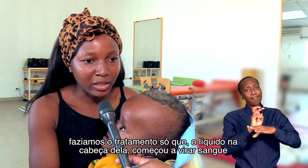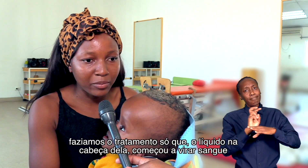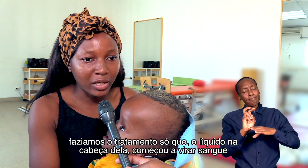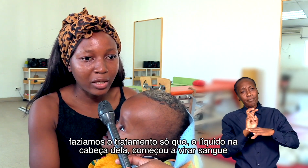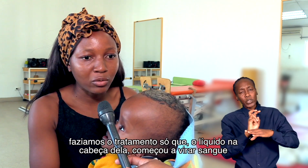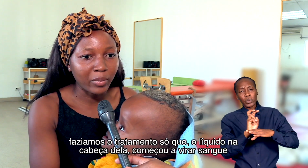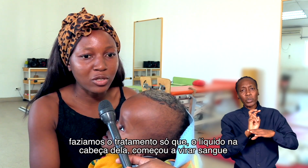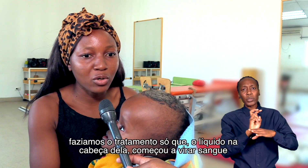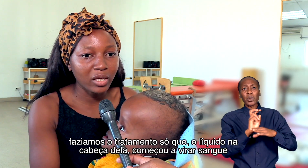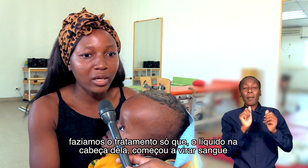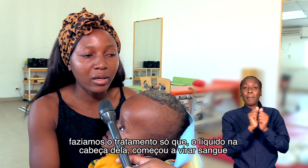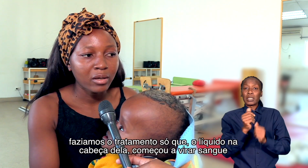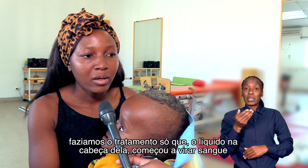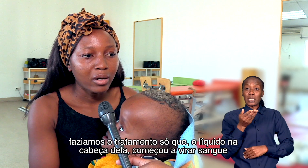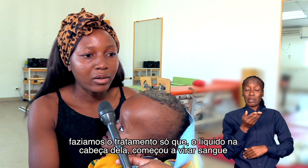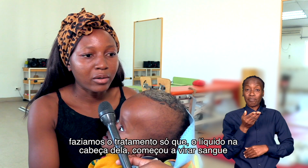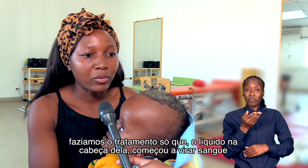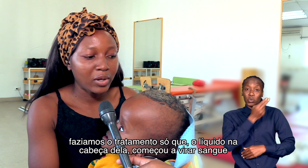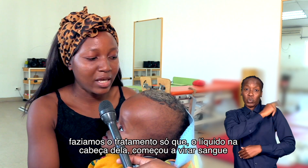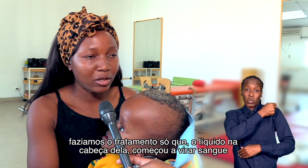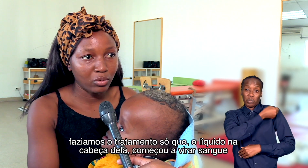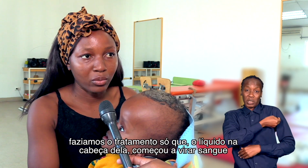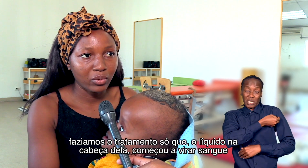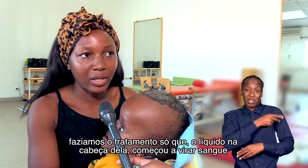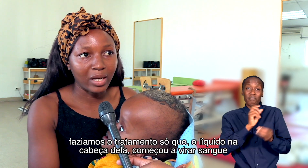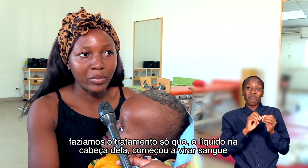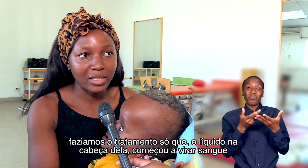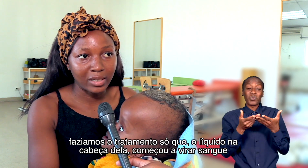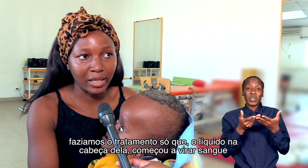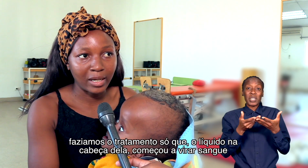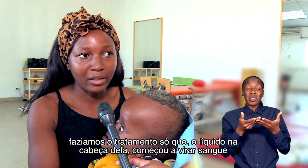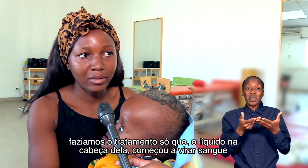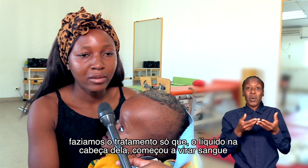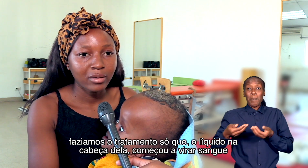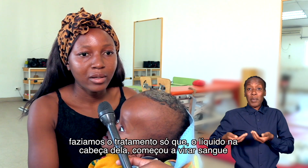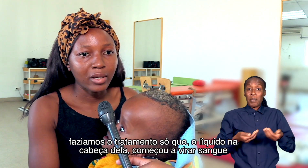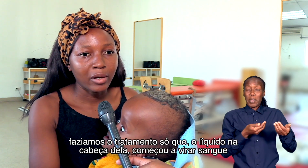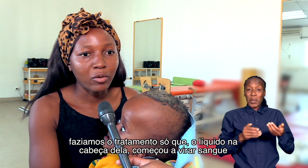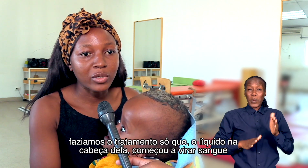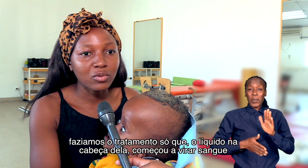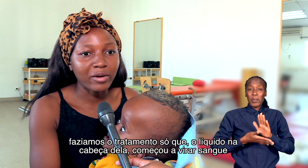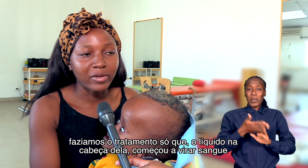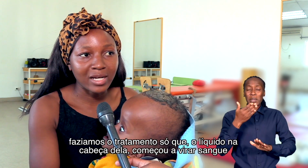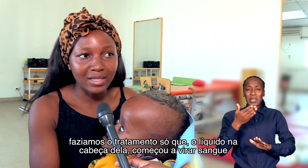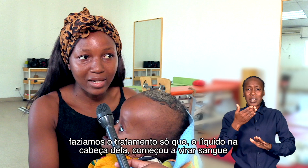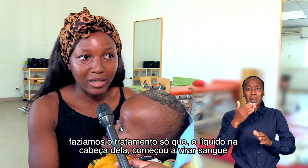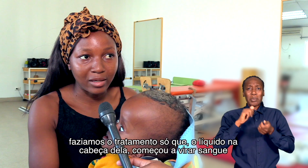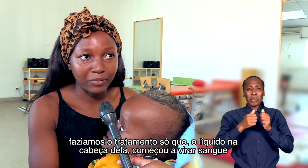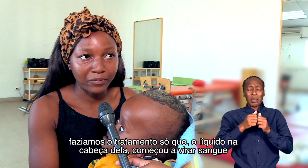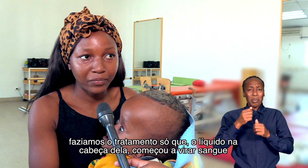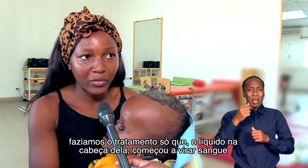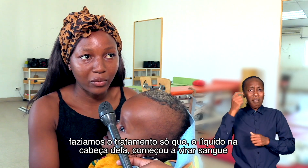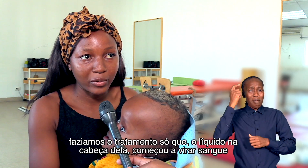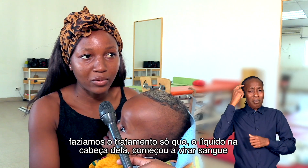fazíamos o tratamento, mas só que o líquido na cabeça dela começou a virar